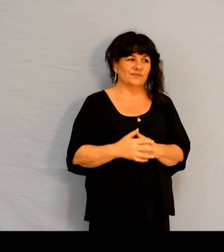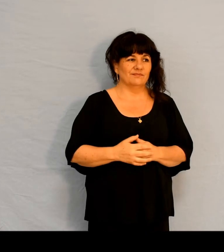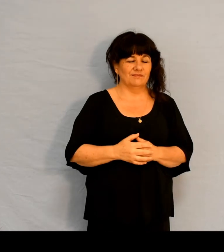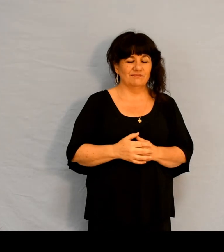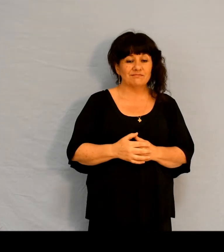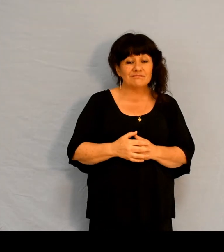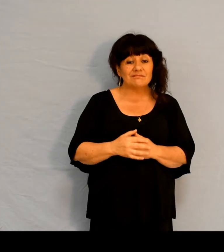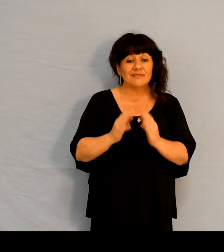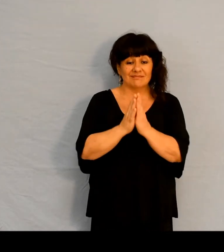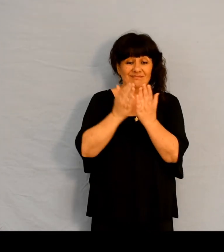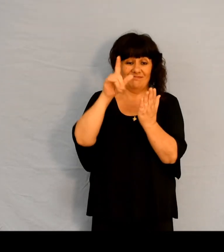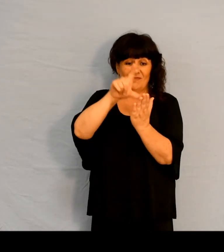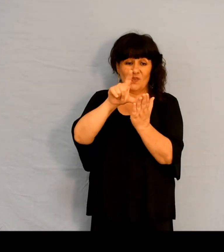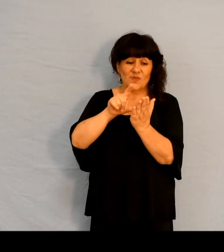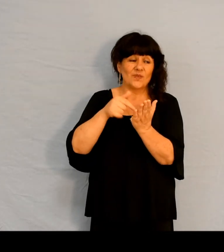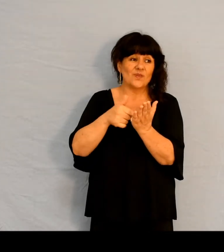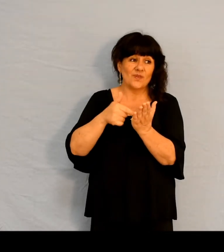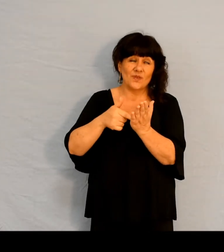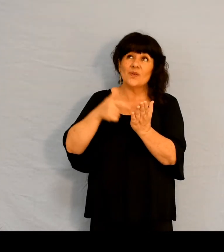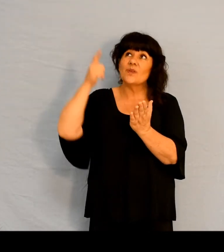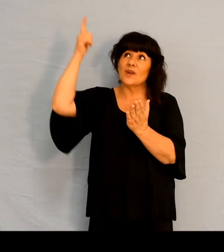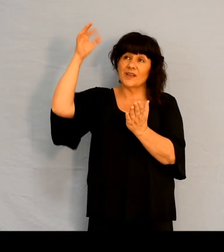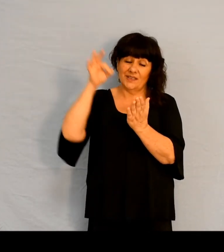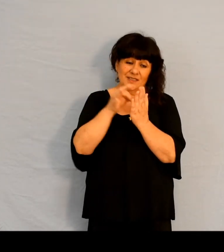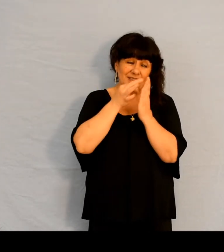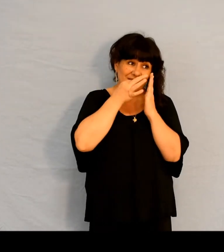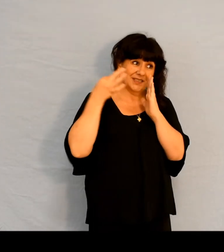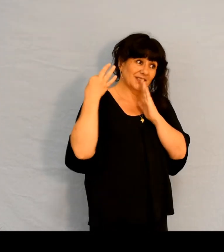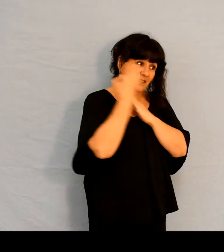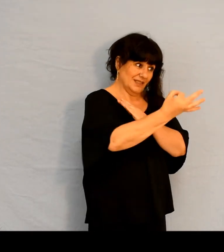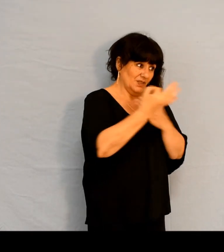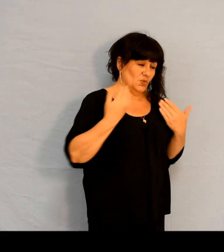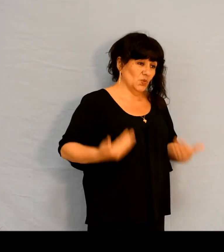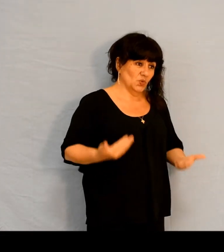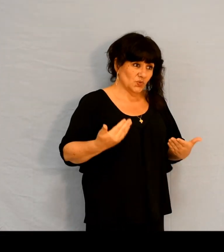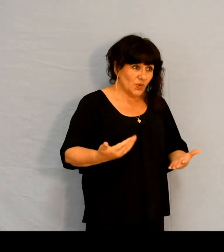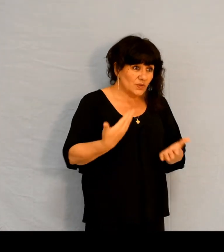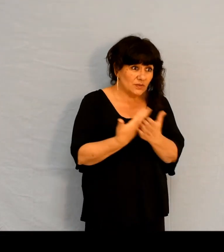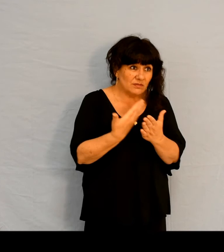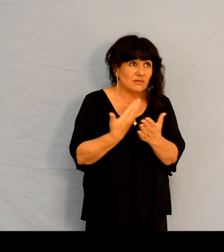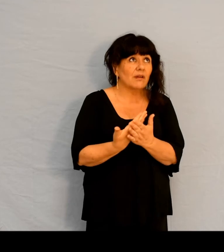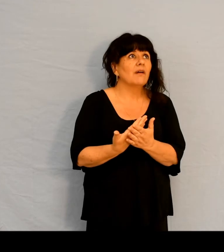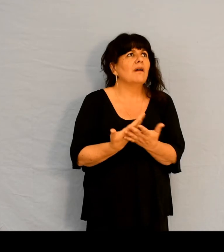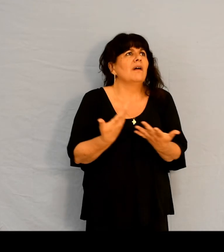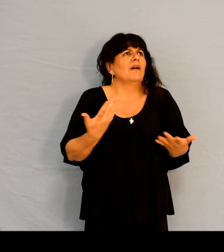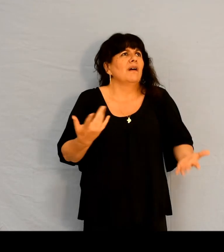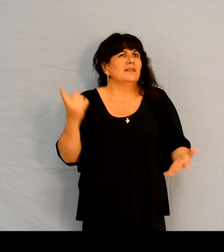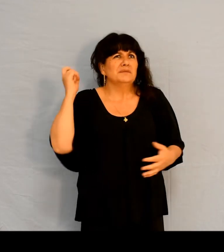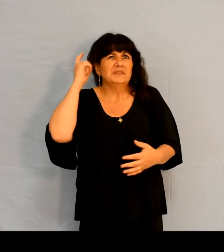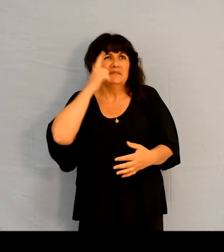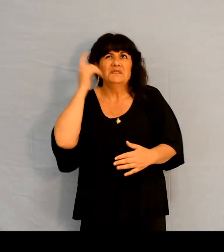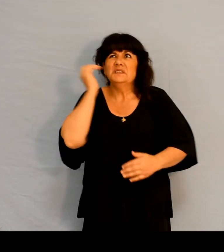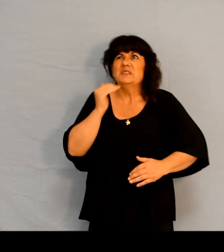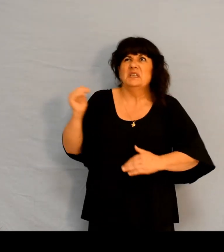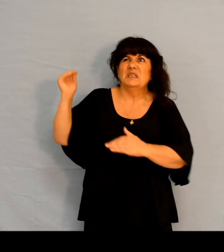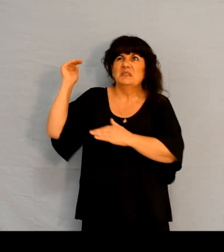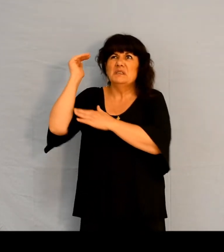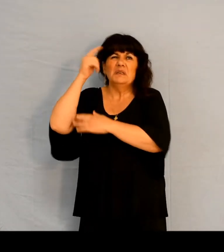Car cette loi que je te prescris aujourd'hui n'est pas au-dessus de tes forces, ni hors de